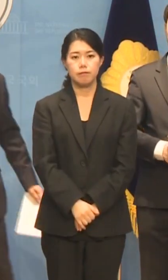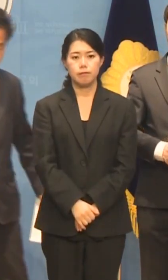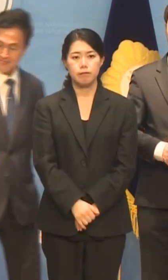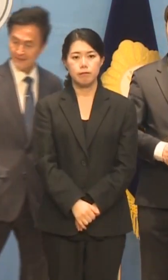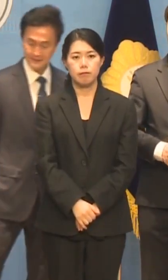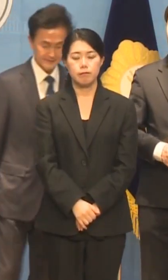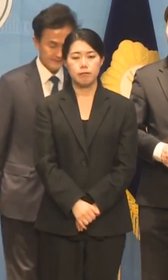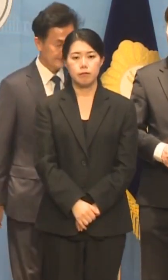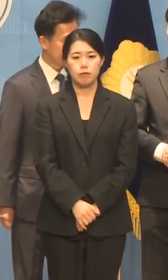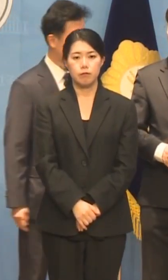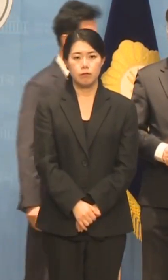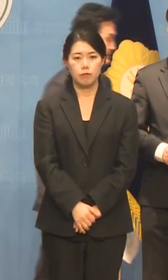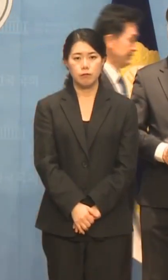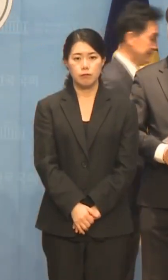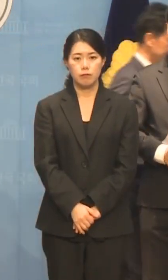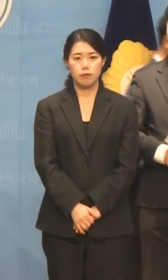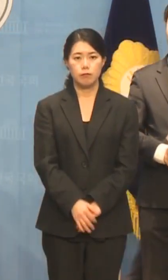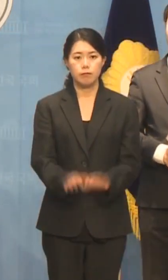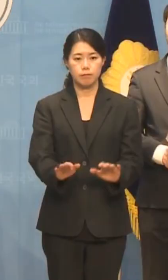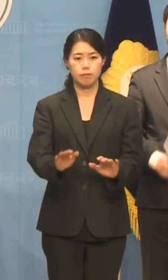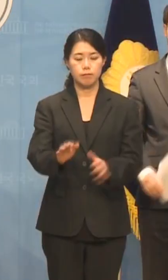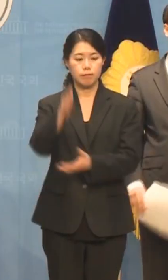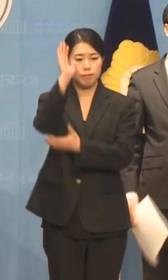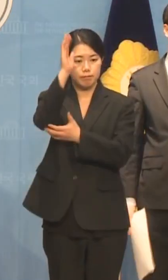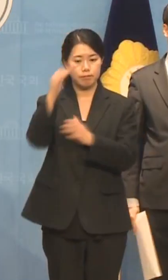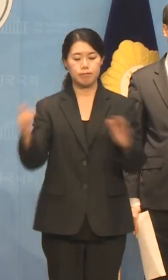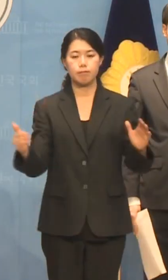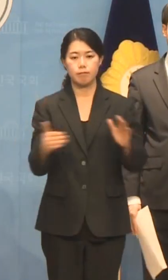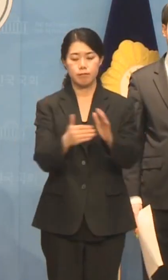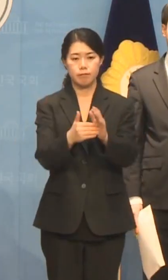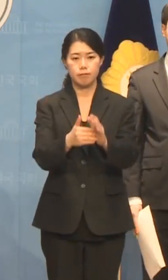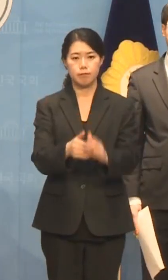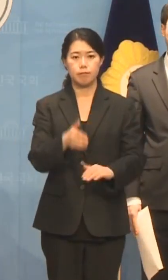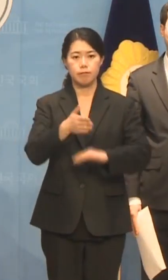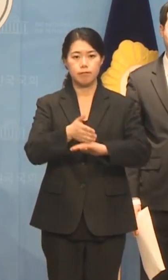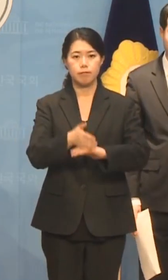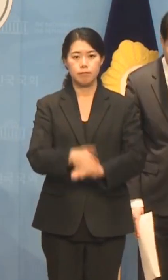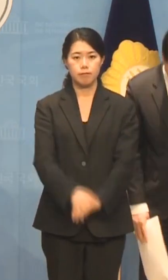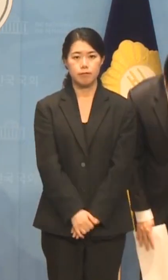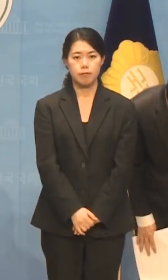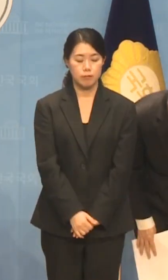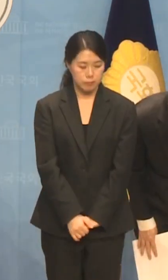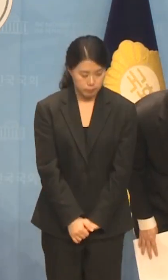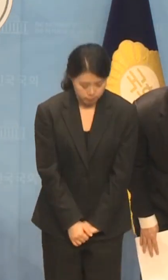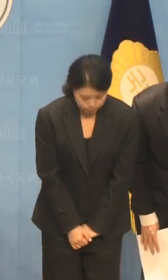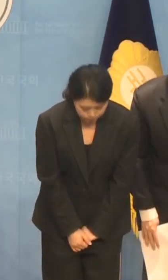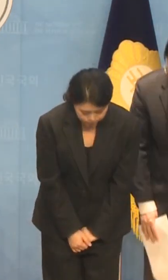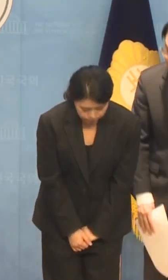네, 이상으로 기자회견 마치겠습니다. 감사합니다.